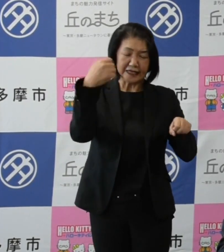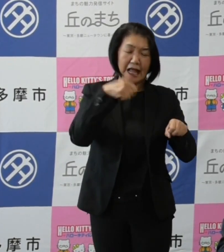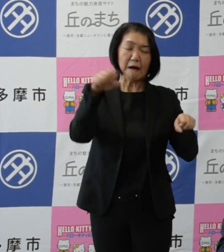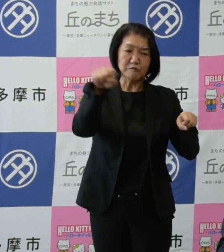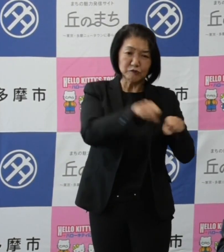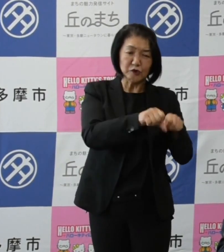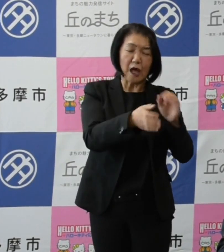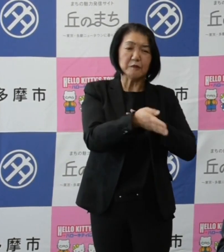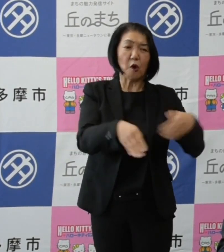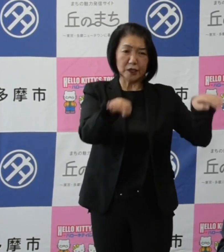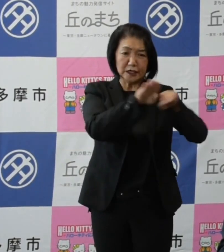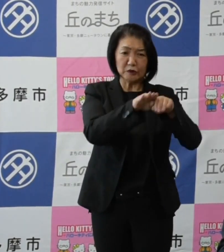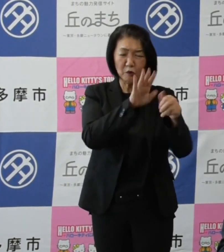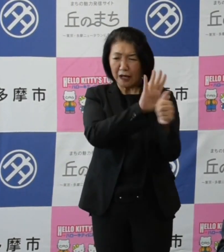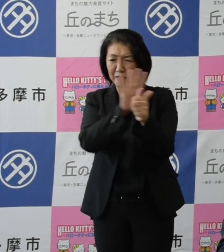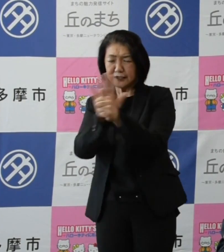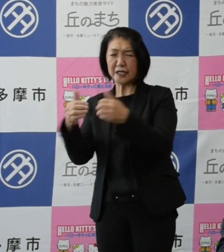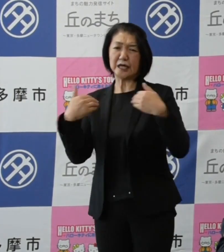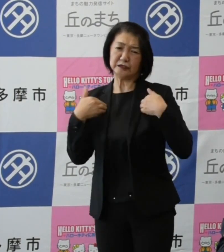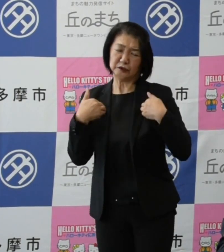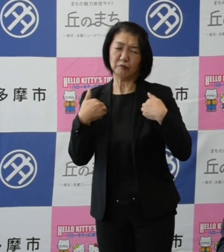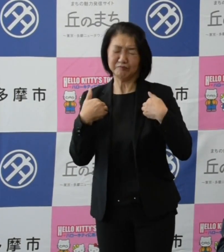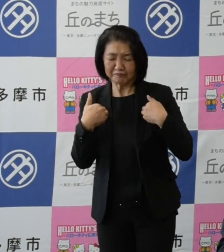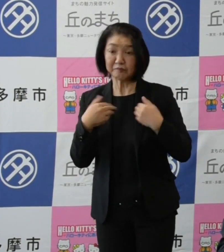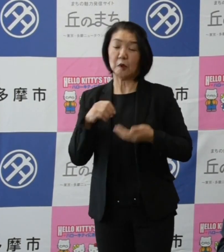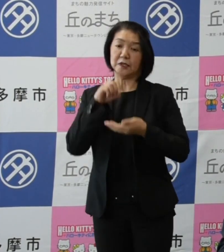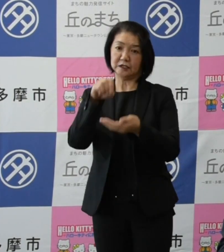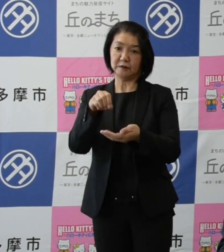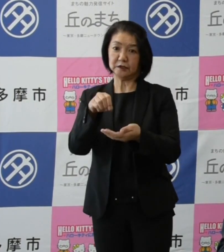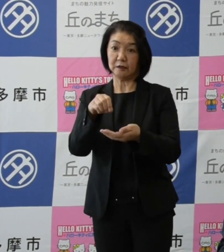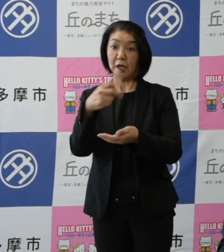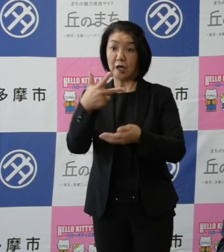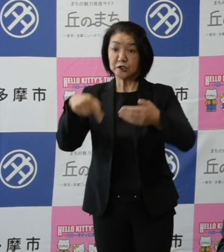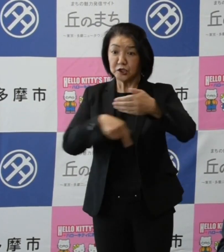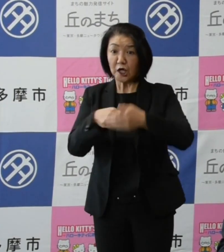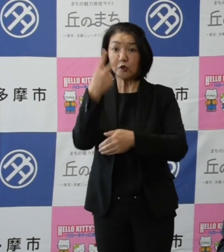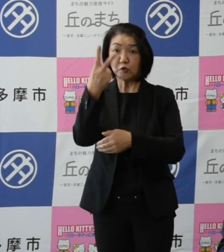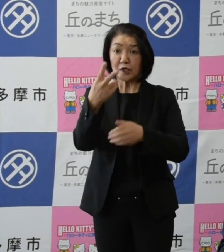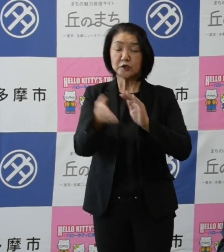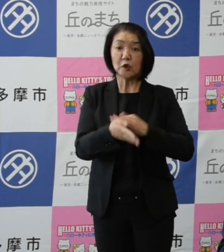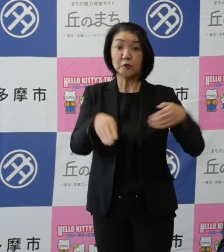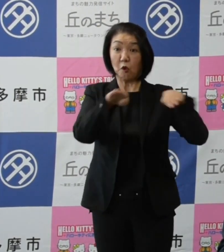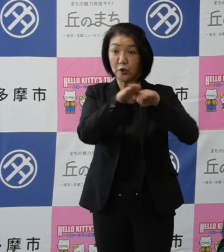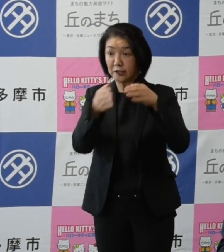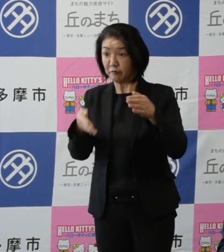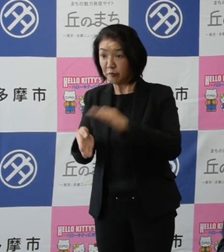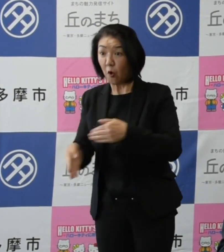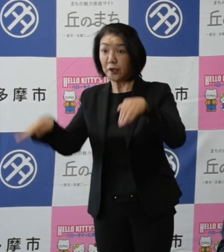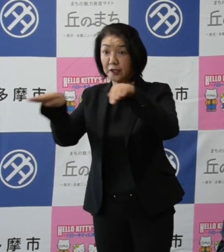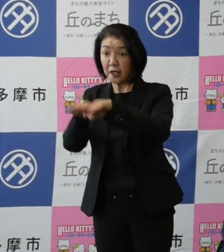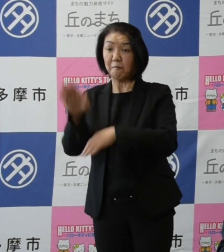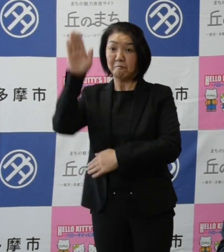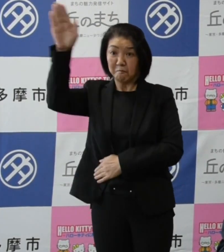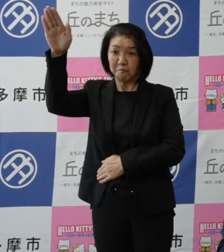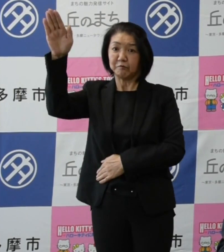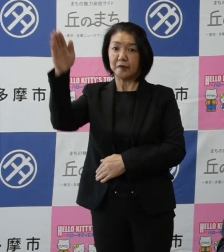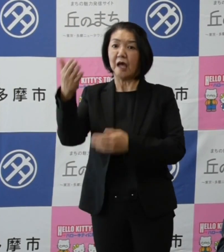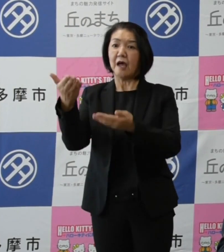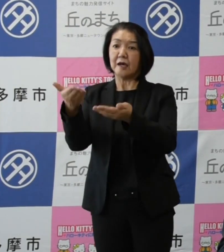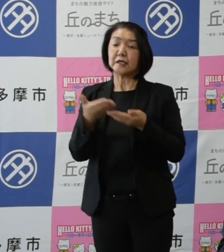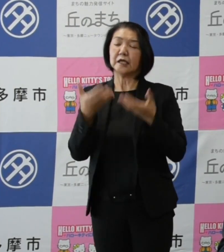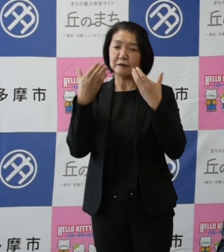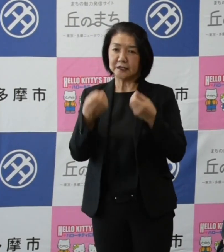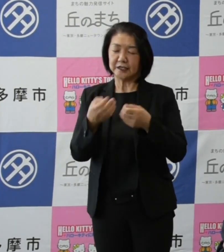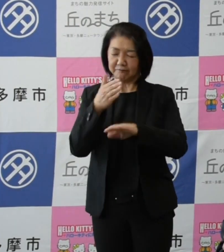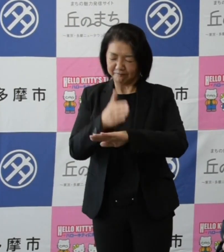ための後方支援病院に、市内の2つの病院が名乗りを上げていただきました。